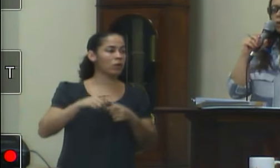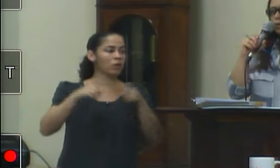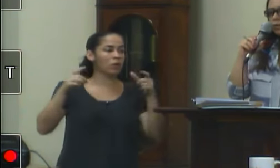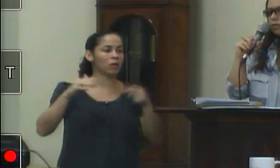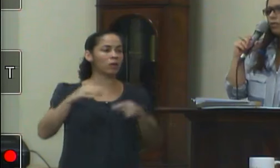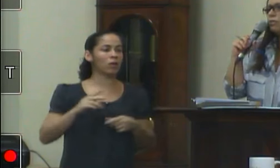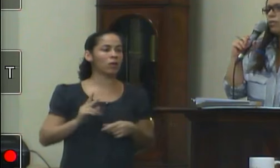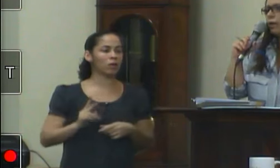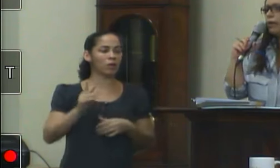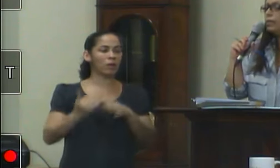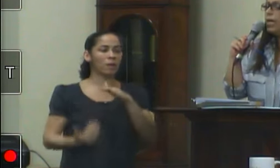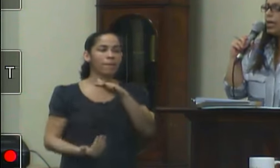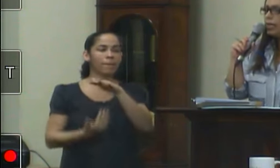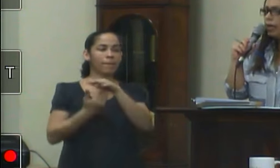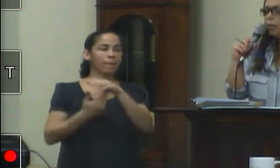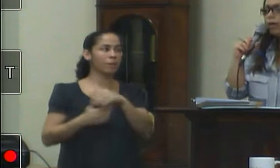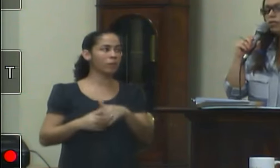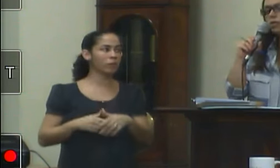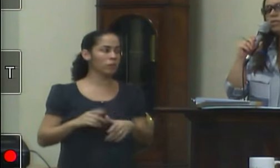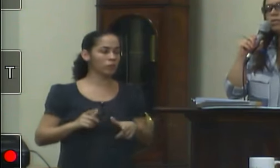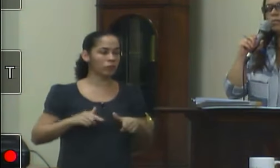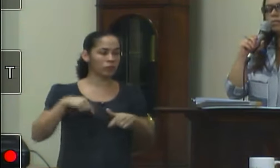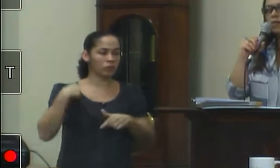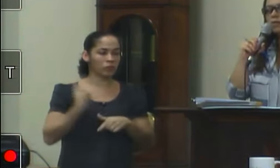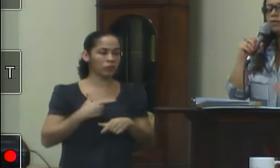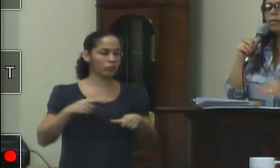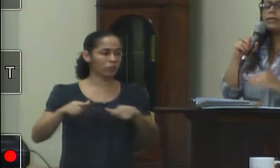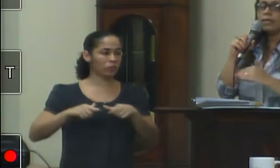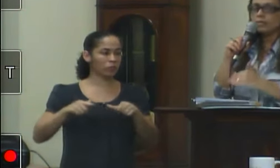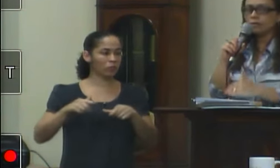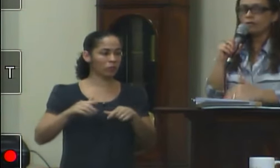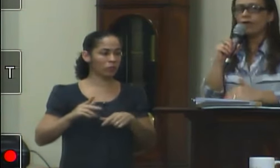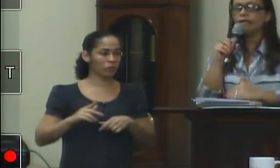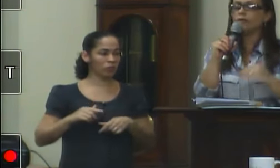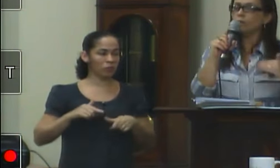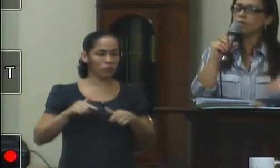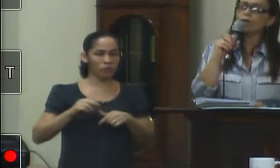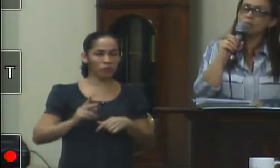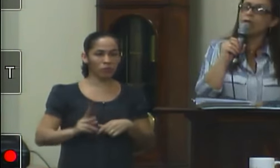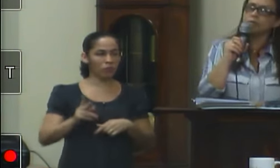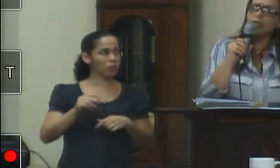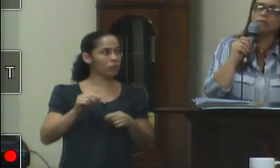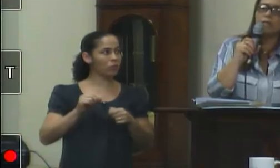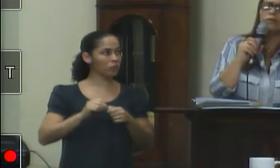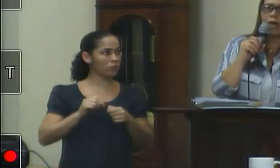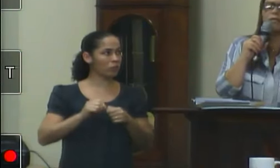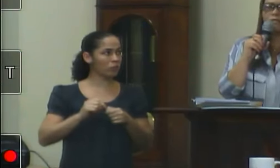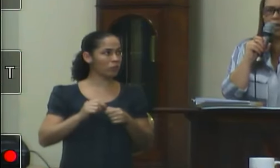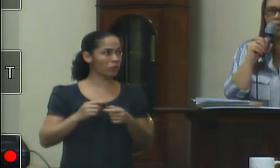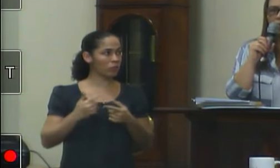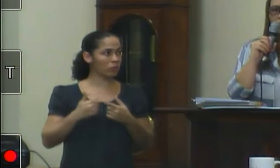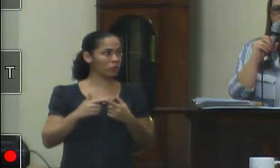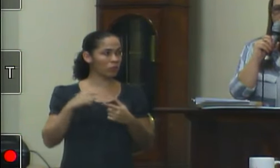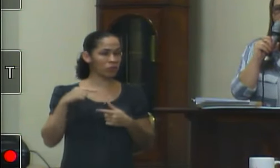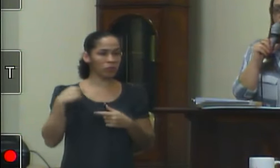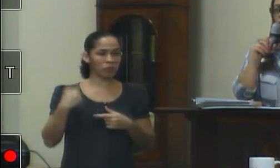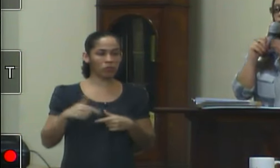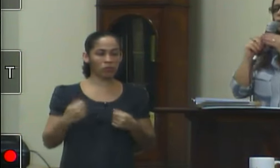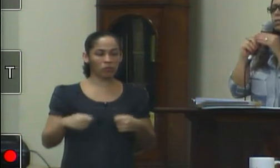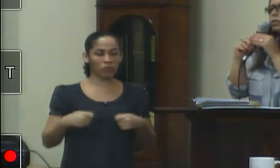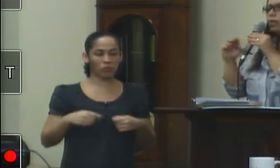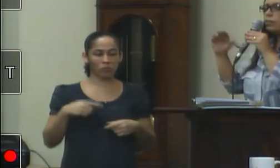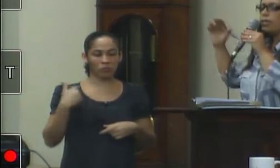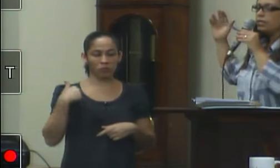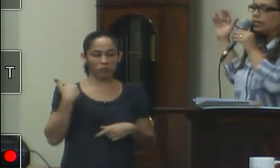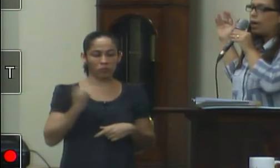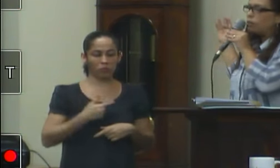senão que nós estamos trabalhando, e realmente nós estamos vendo que o trabalho está sendo feito, porque nós não estamos tendo casos de dengue. Então,